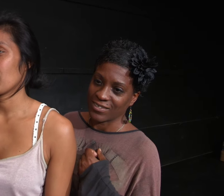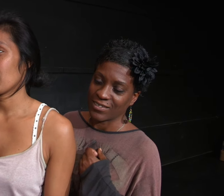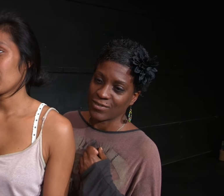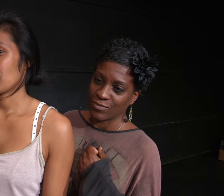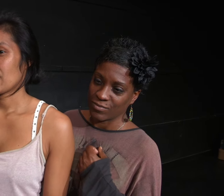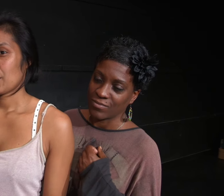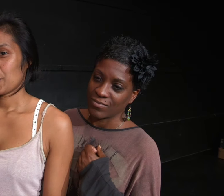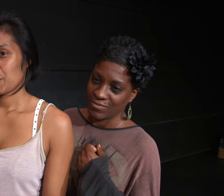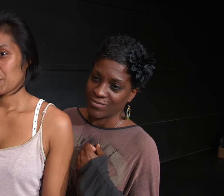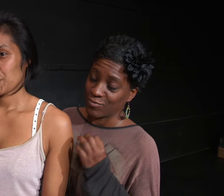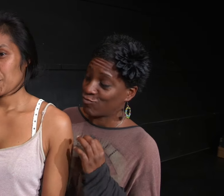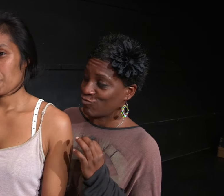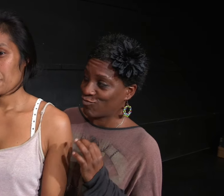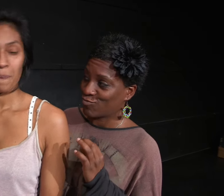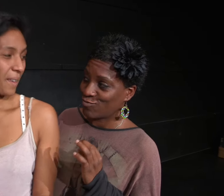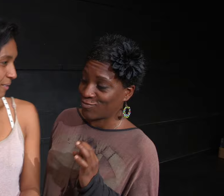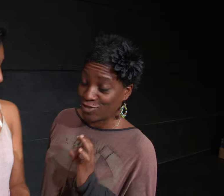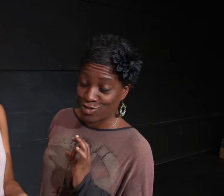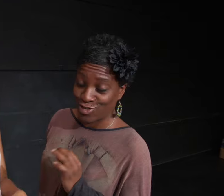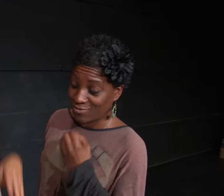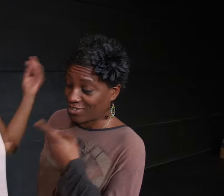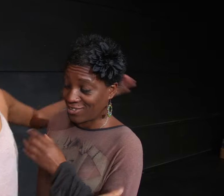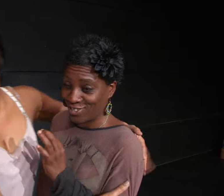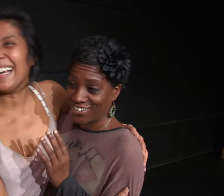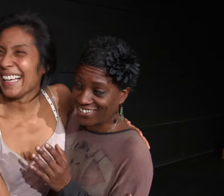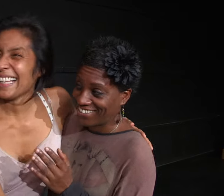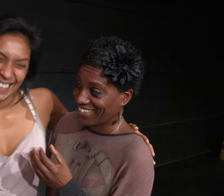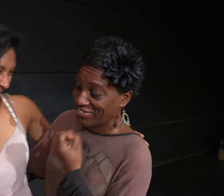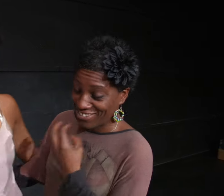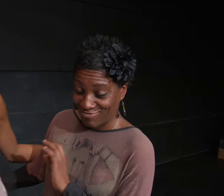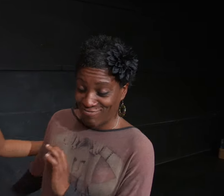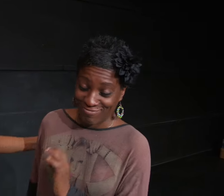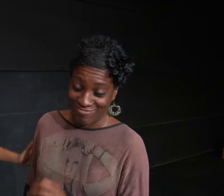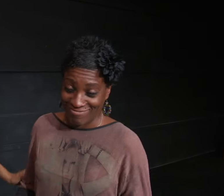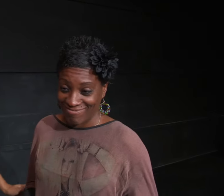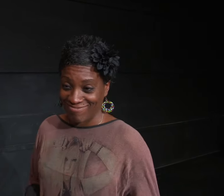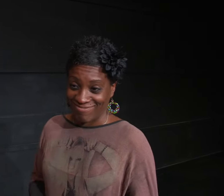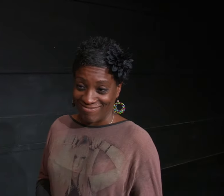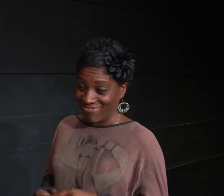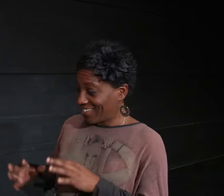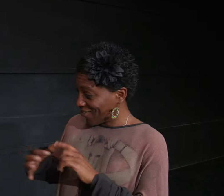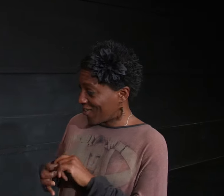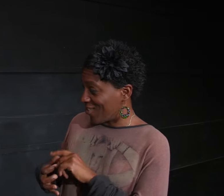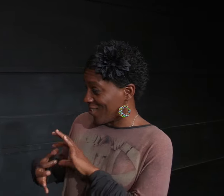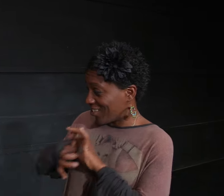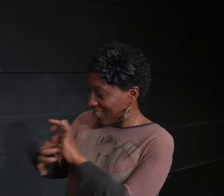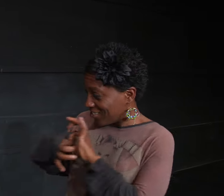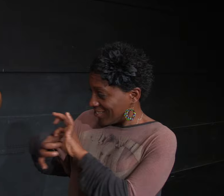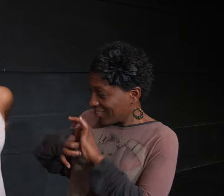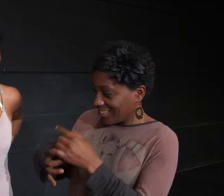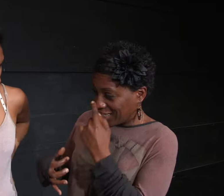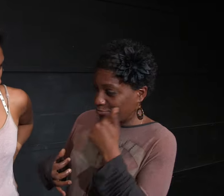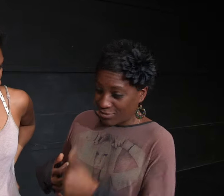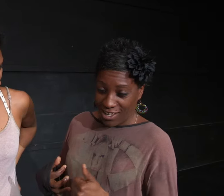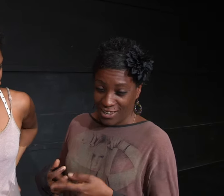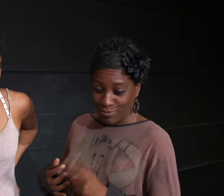temps. Oui, c'est exactement ça. Tout à fait. C'est très bien dit.